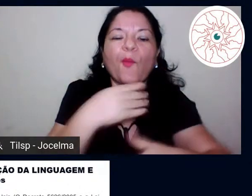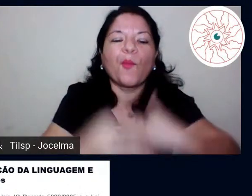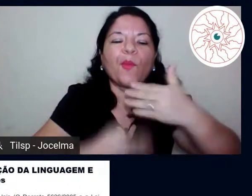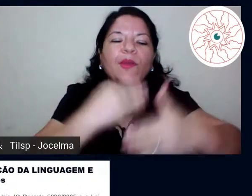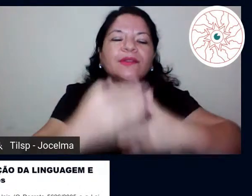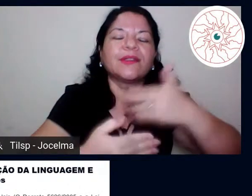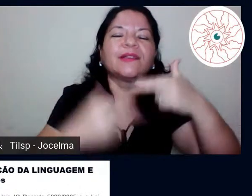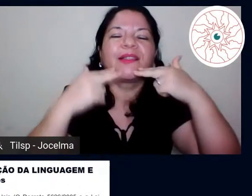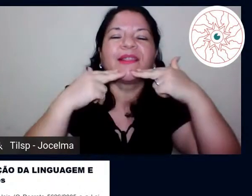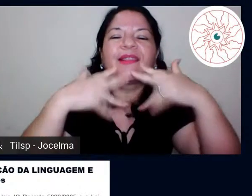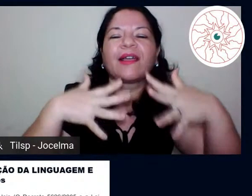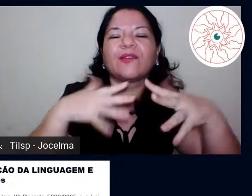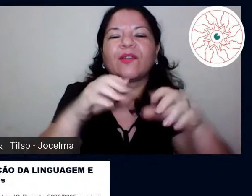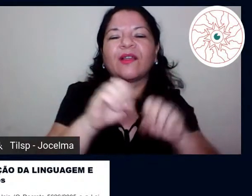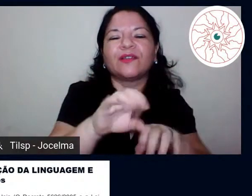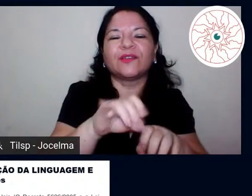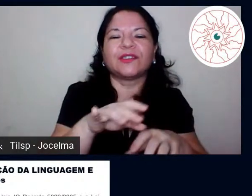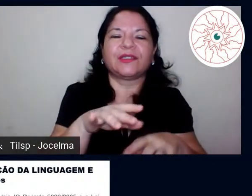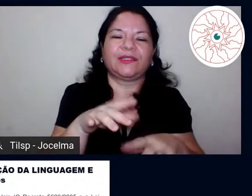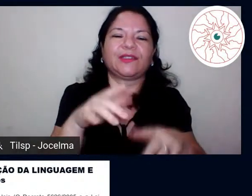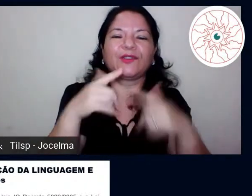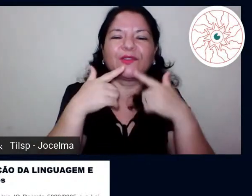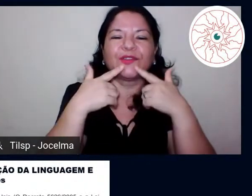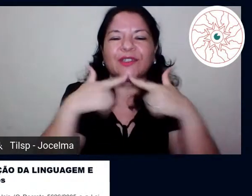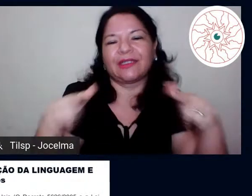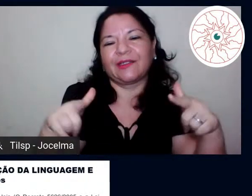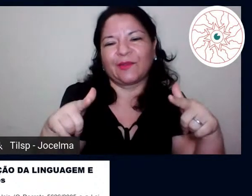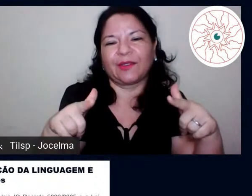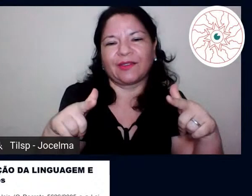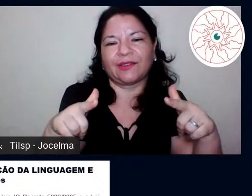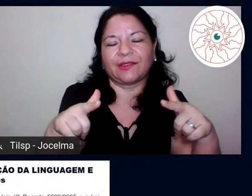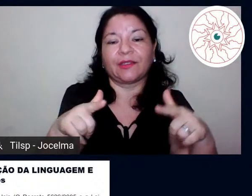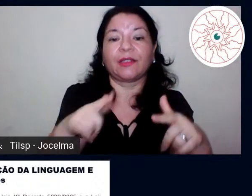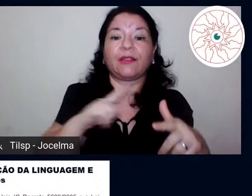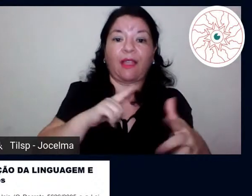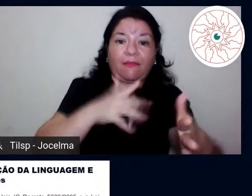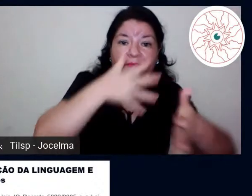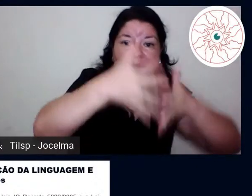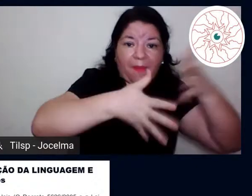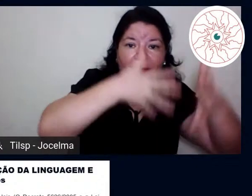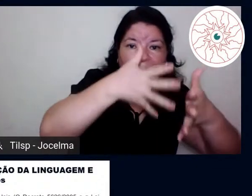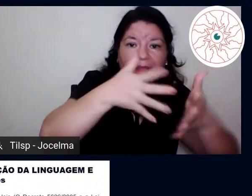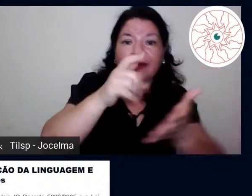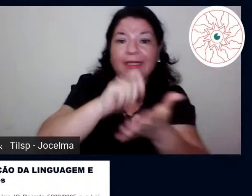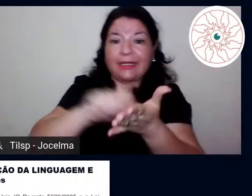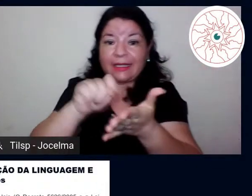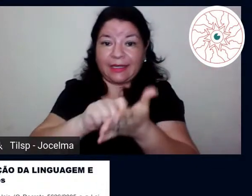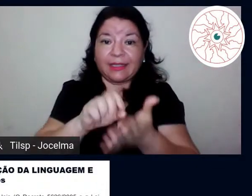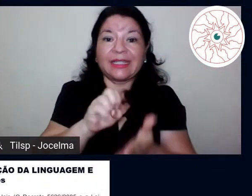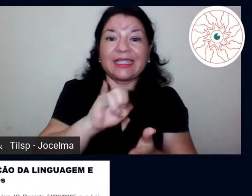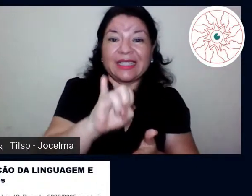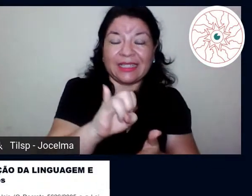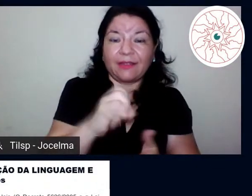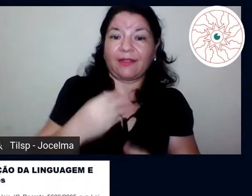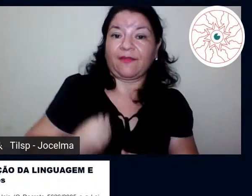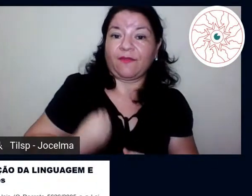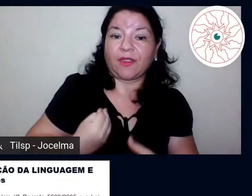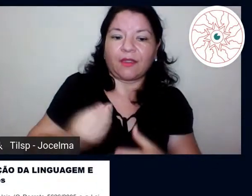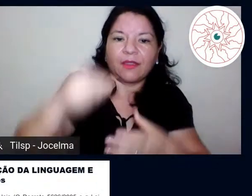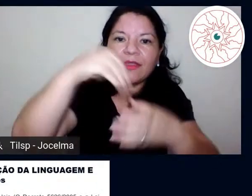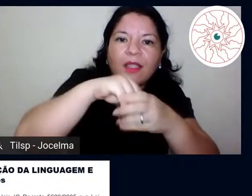linguagem, né? Por as modalidades falada e escrita presentes no processo educacional dos